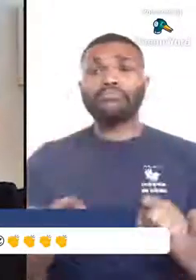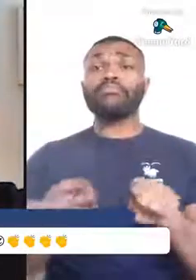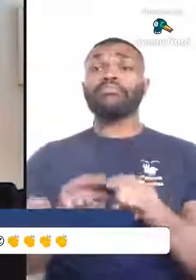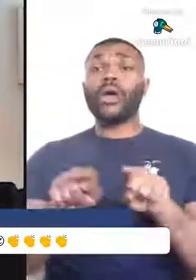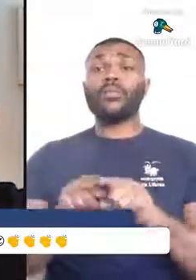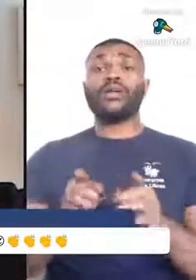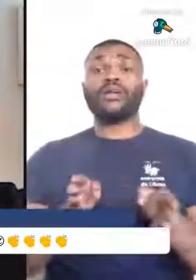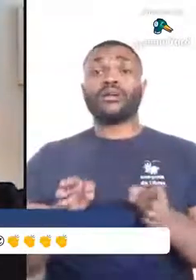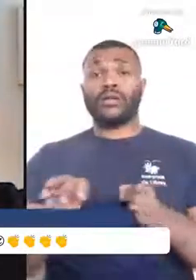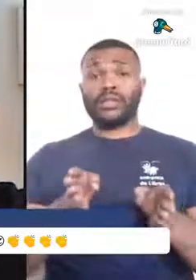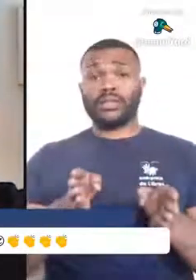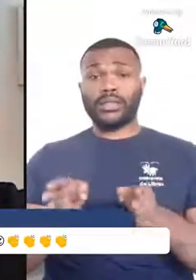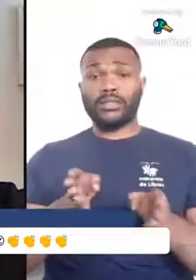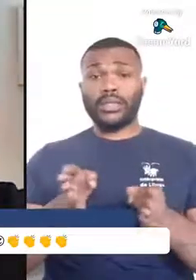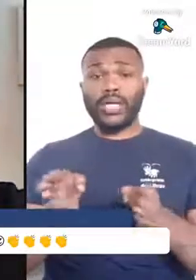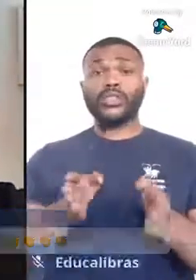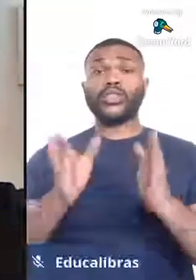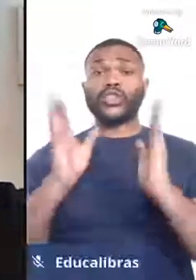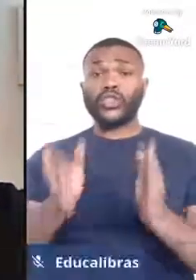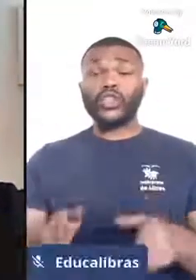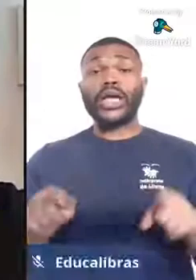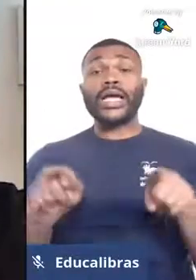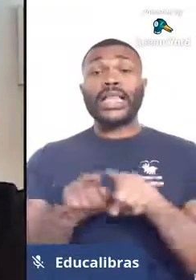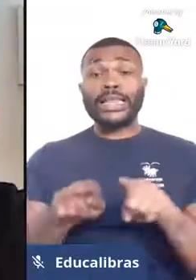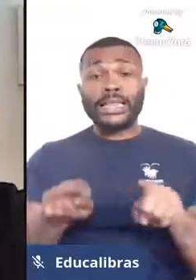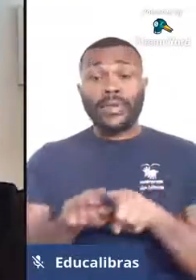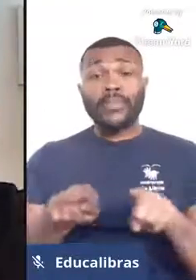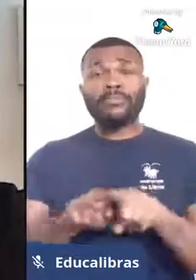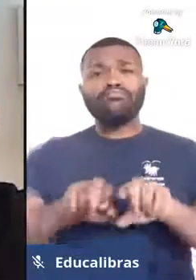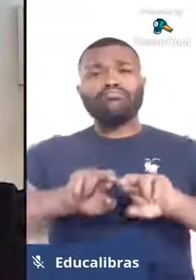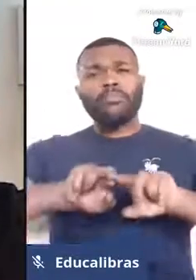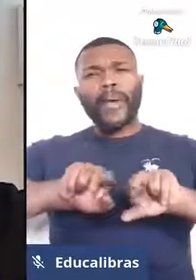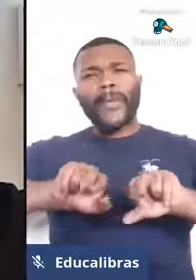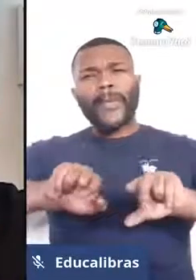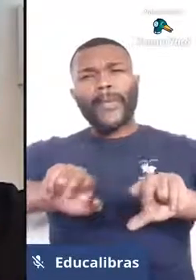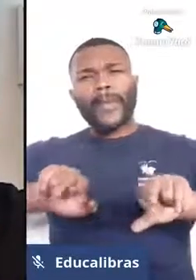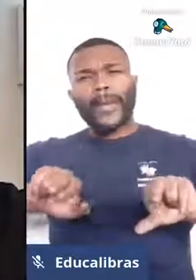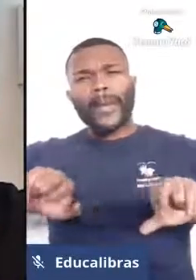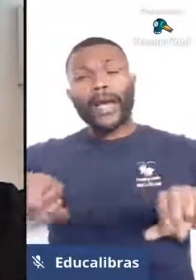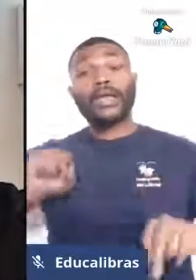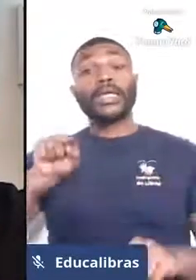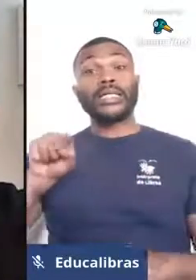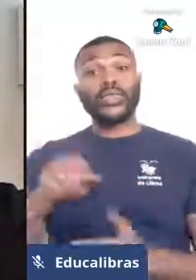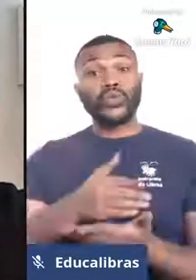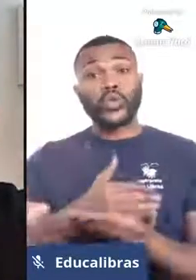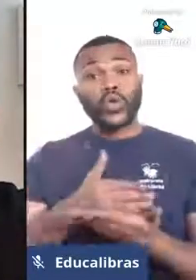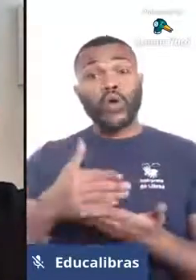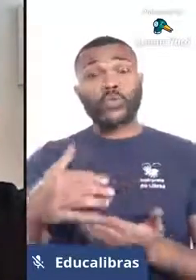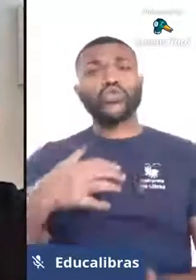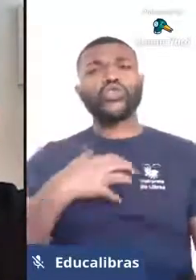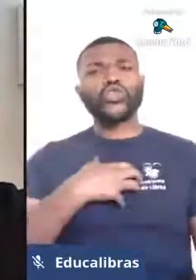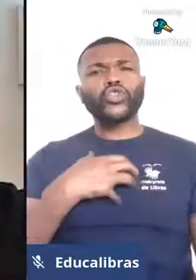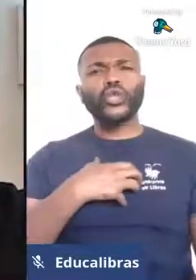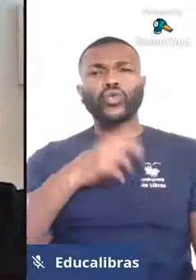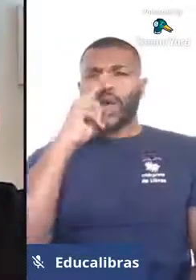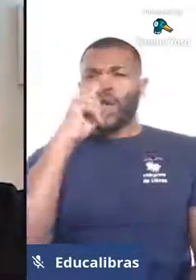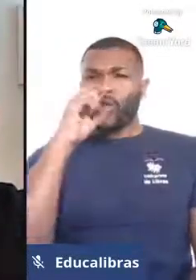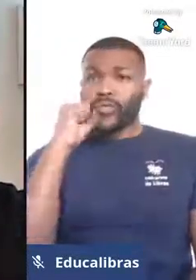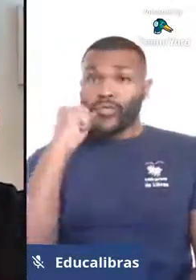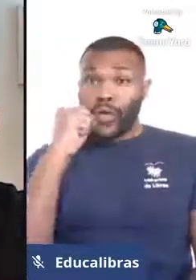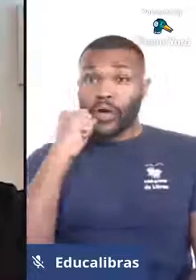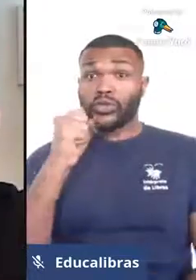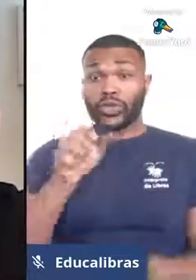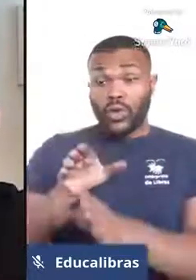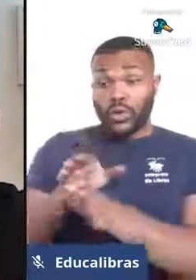eu gosto de chamar, da diversidade. Isso começou de maneira mais potente, eu tenho que dizer, no Conselho